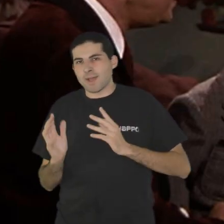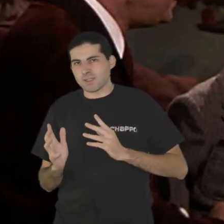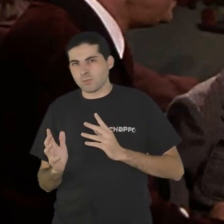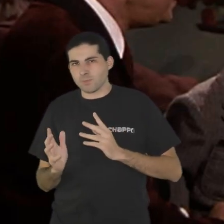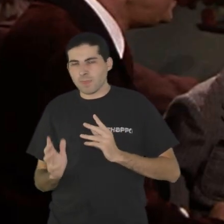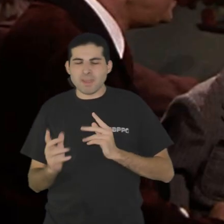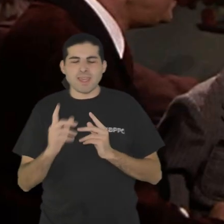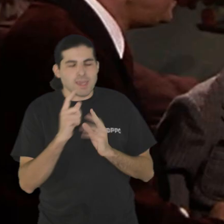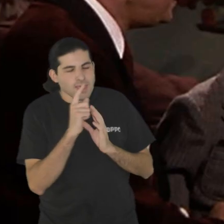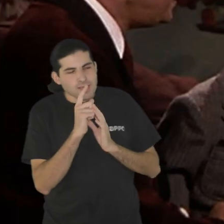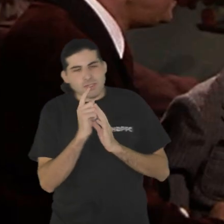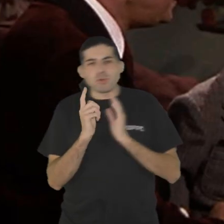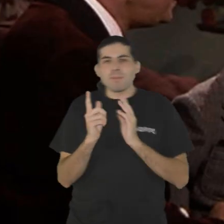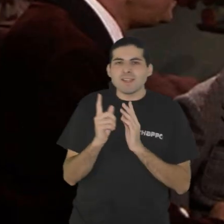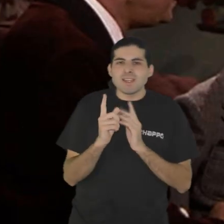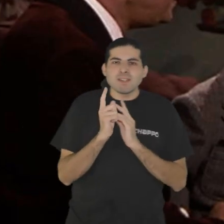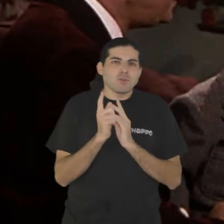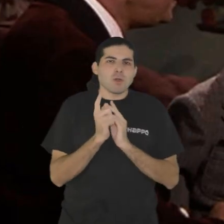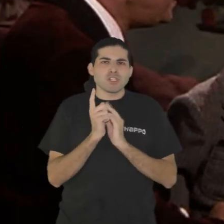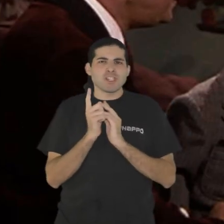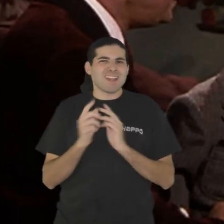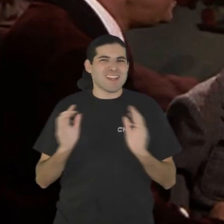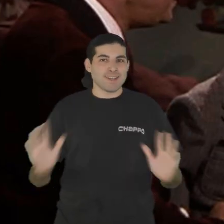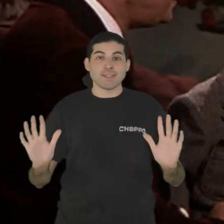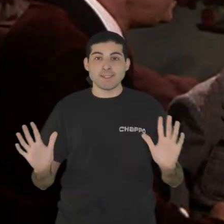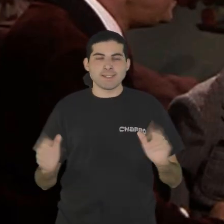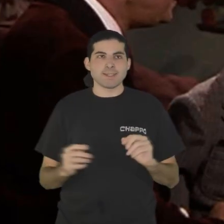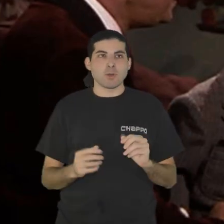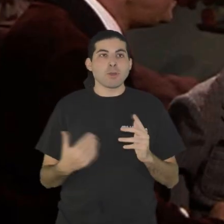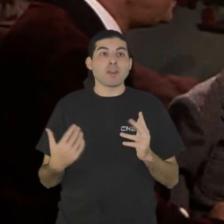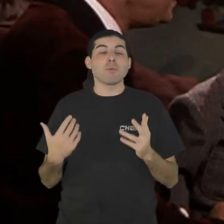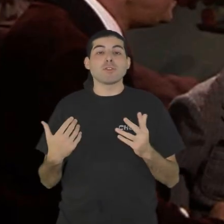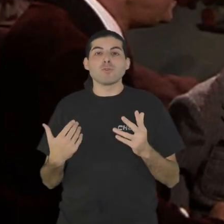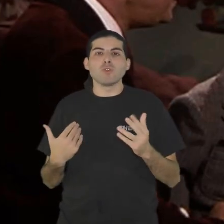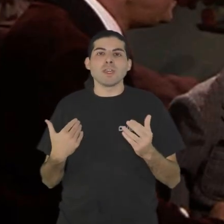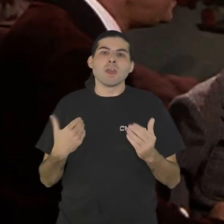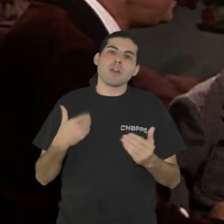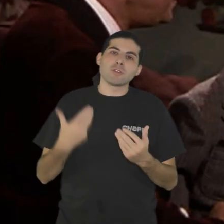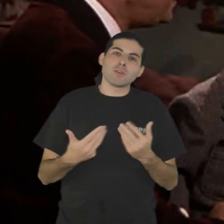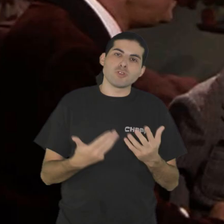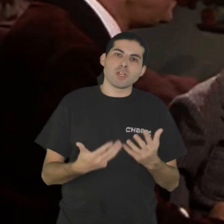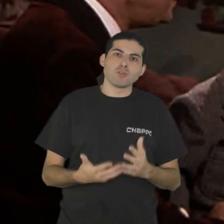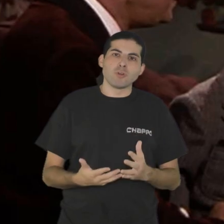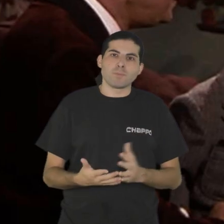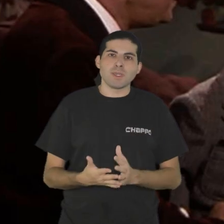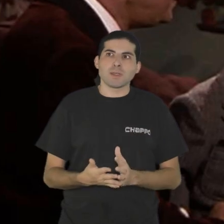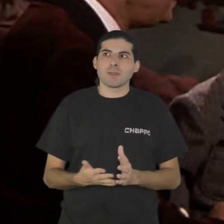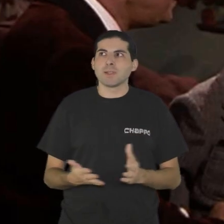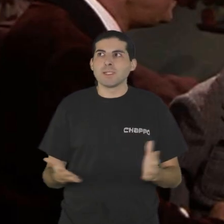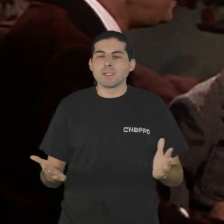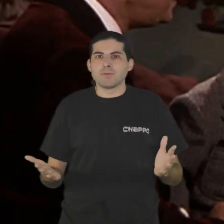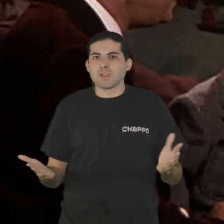è stata il massimo, perché sicuramente in lingua originale rende tantissimo, però nel momento in cui lo traduci e lo